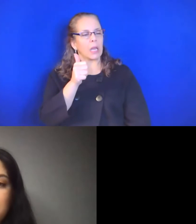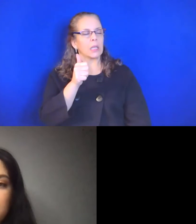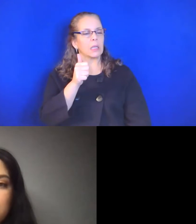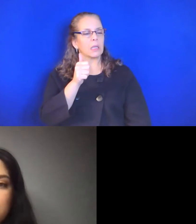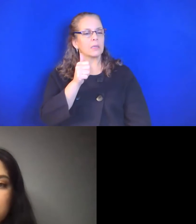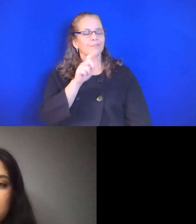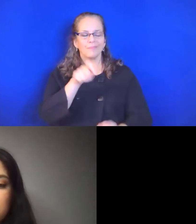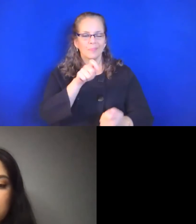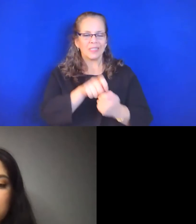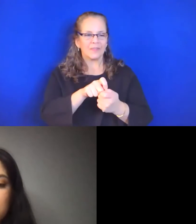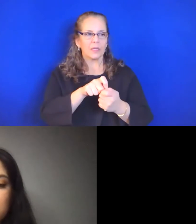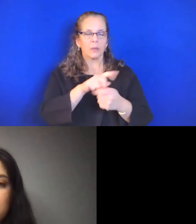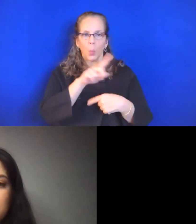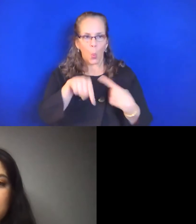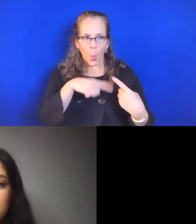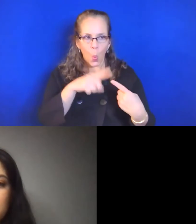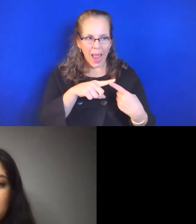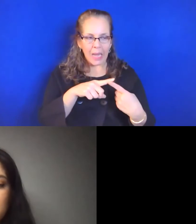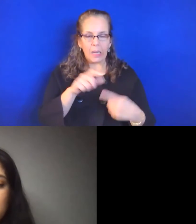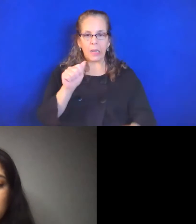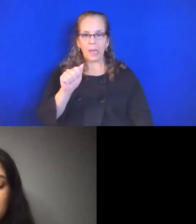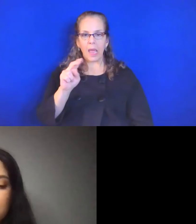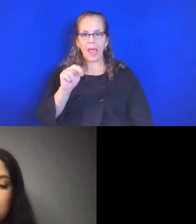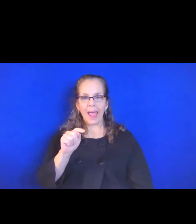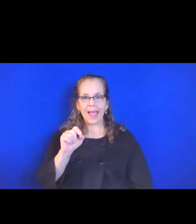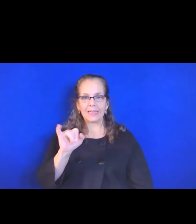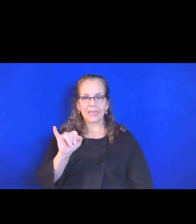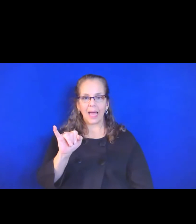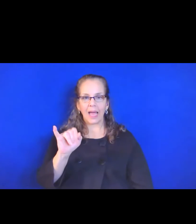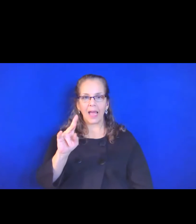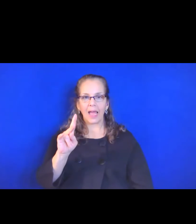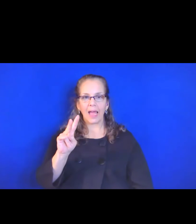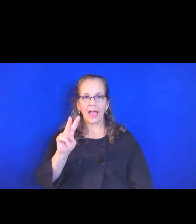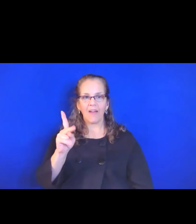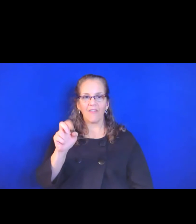Antiviral pills? 那我们另外一个问题是